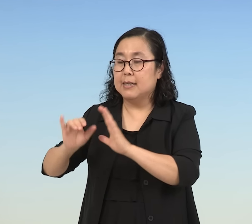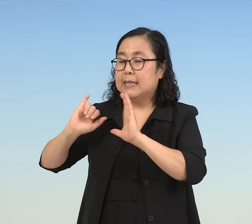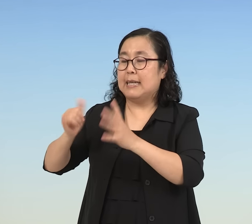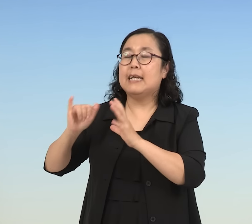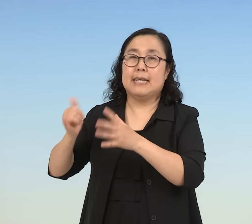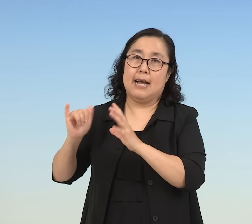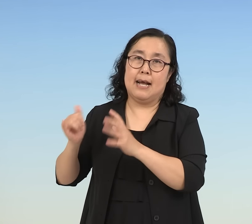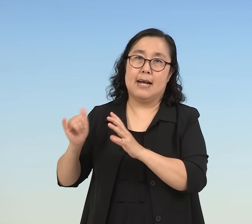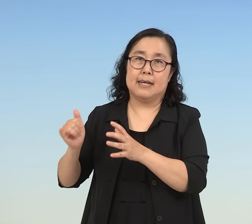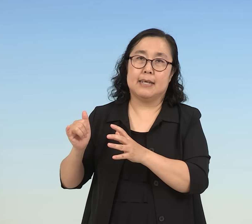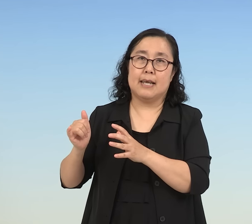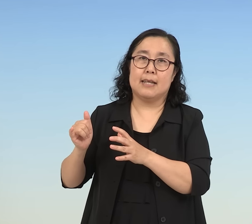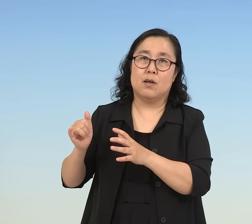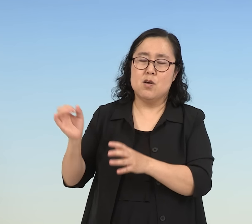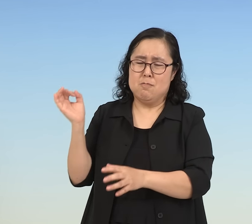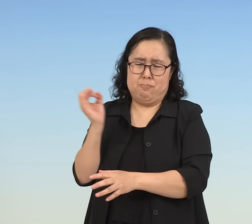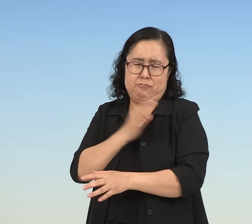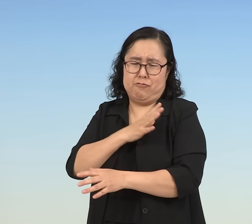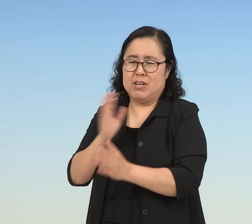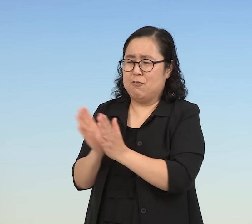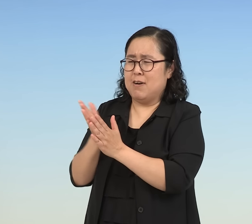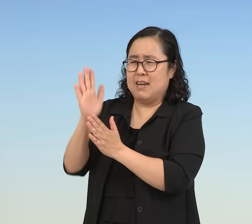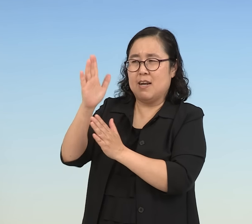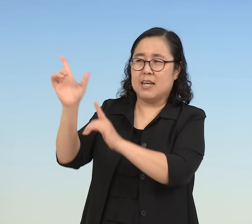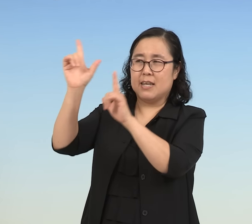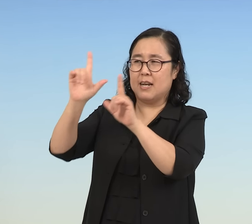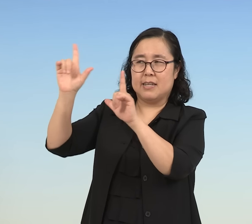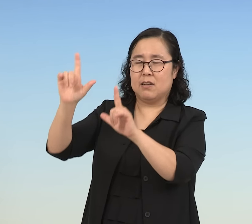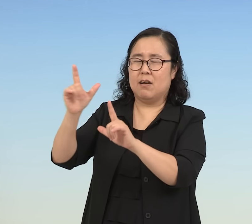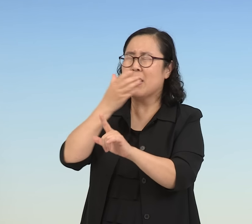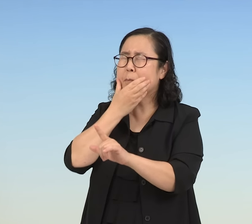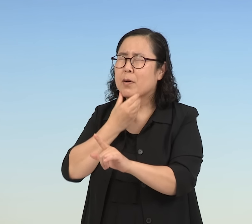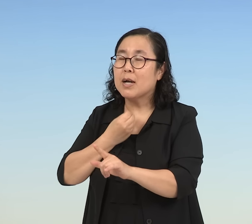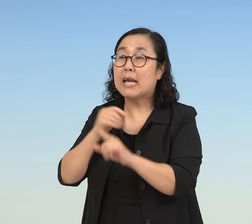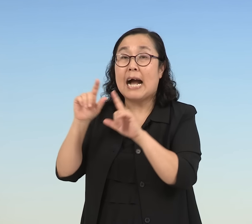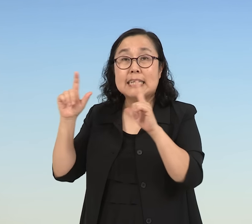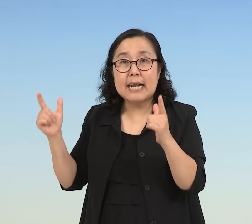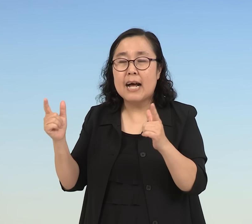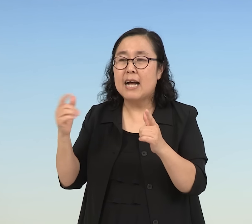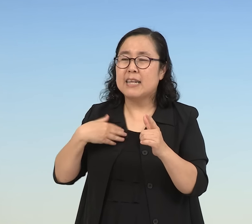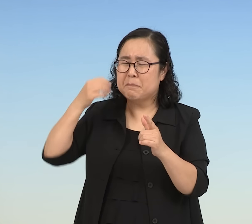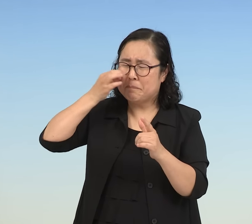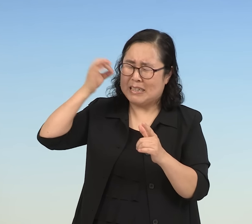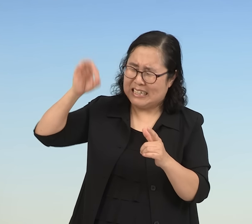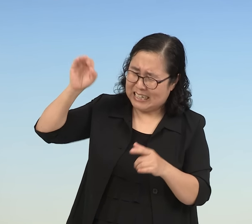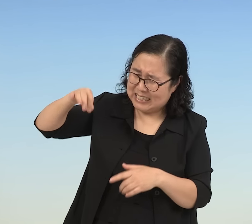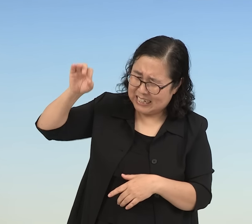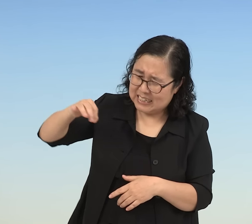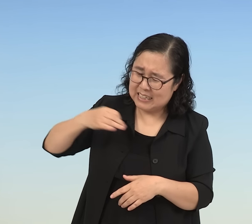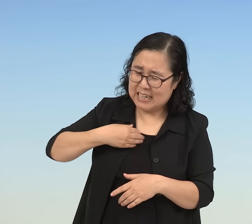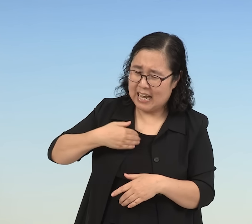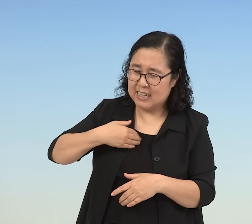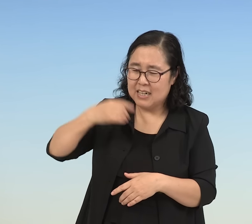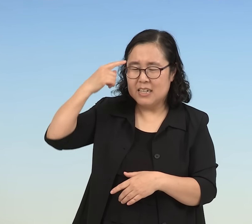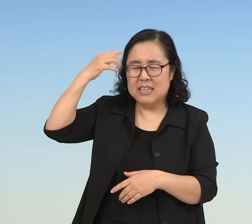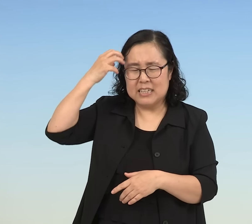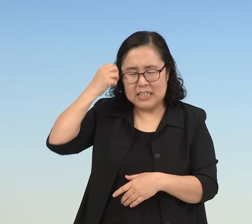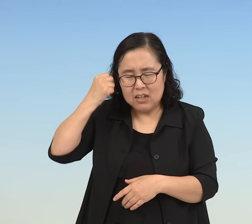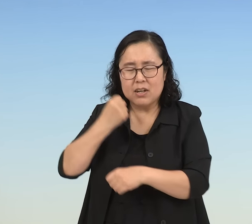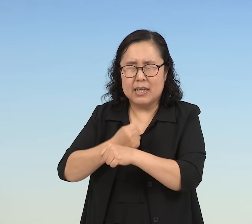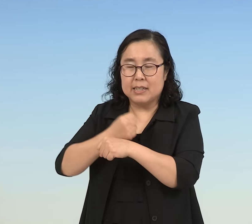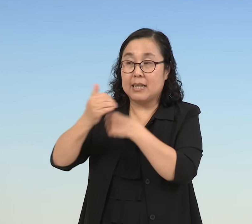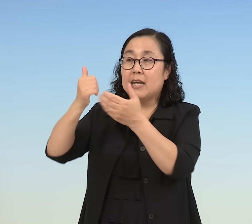세상에 그냥 호의호식하며 살아서 행복이 아니라 이 먼지 같은 나 같은 인생을 기억해